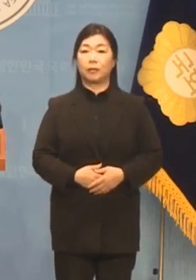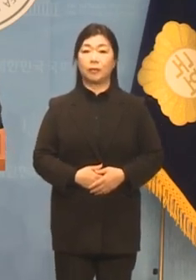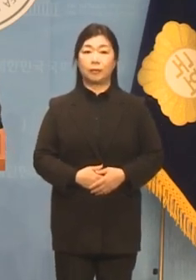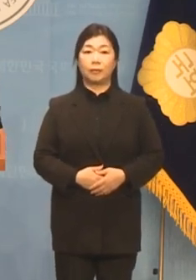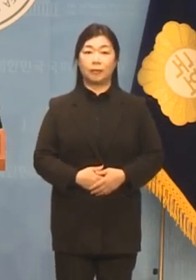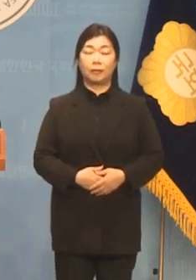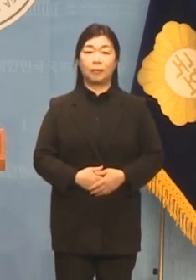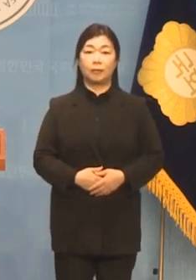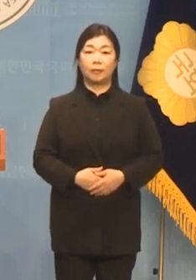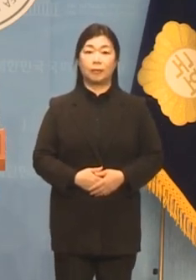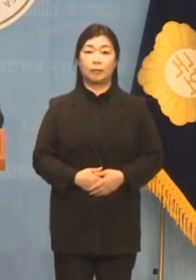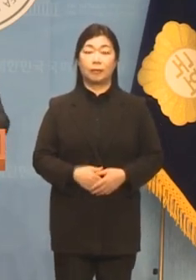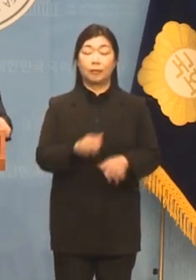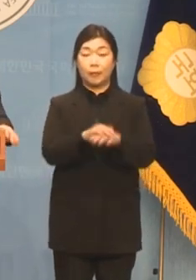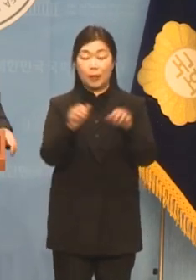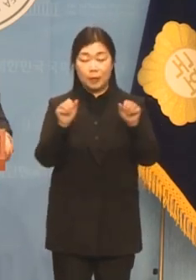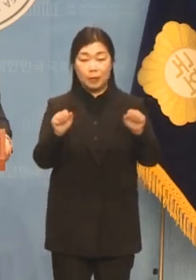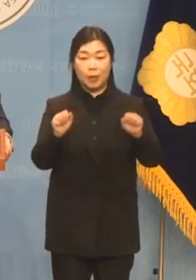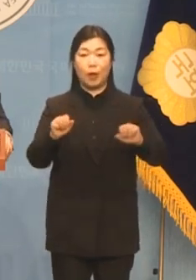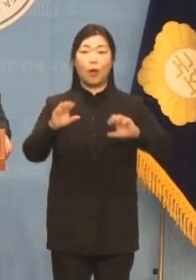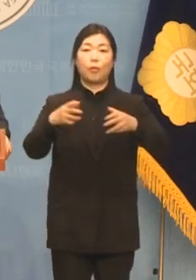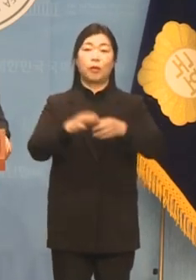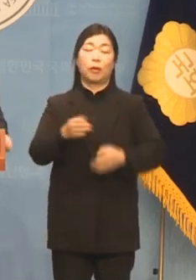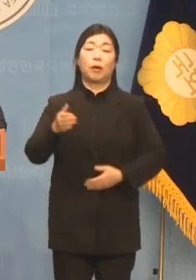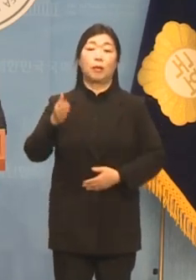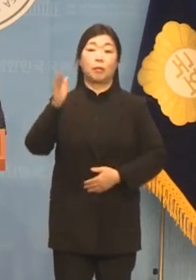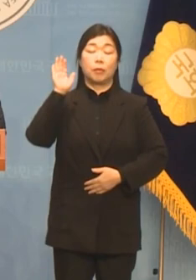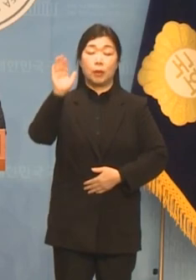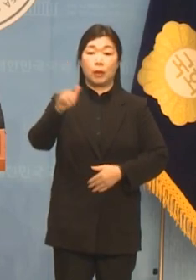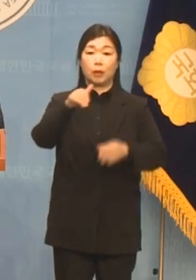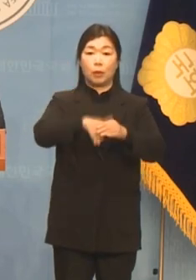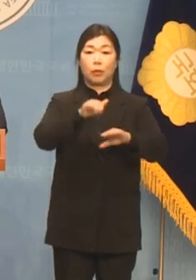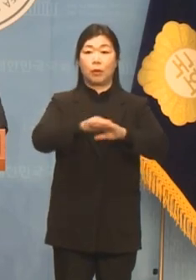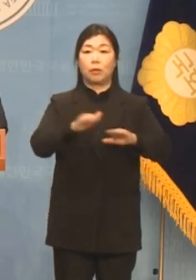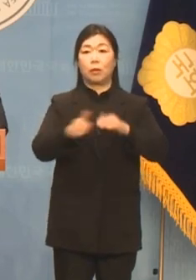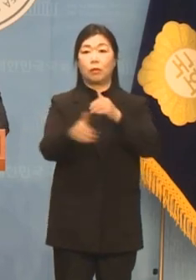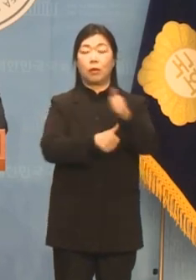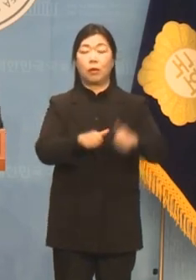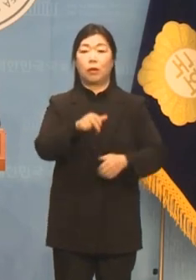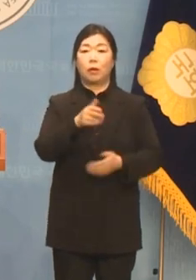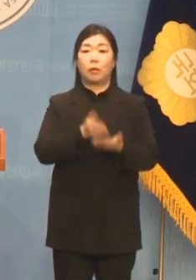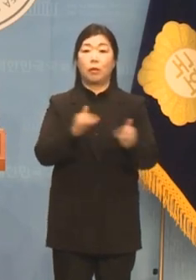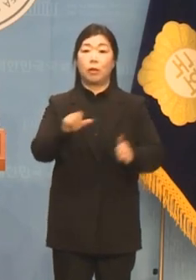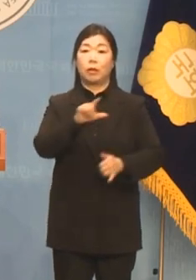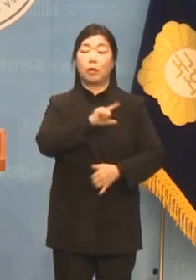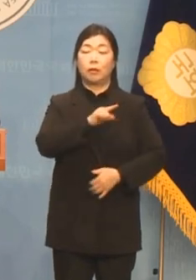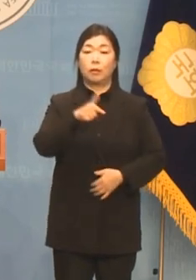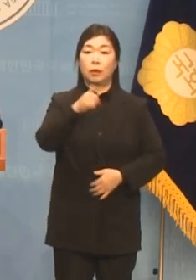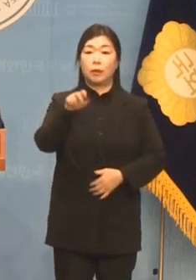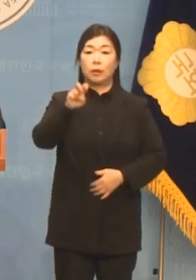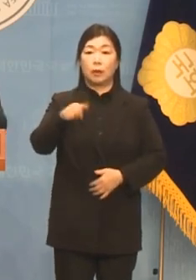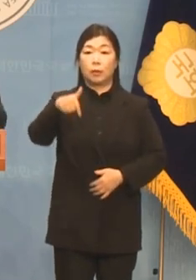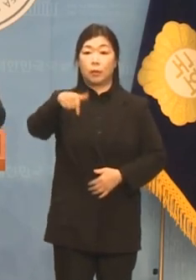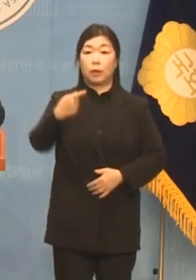네 안녕하십니까 국민의 미래 선거대책위원회 대변인 김근태 원입니다 마이크